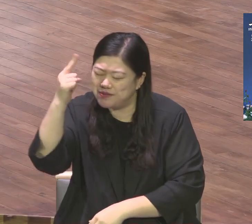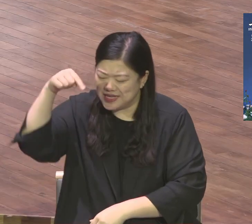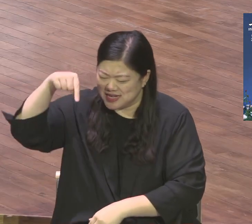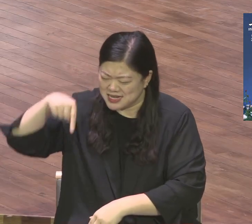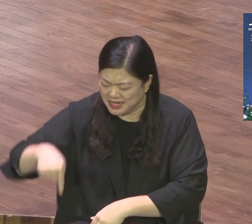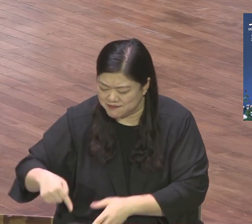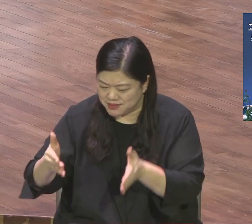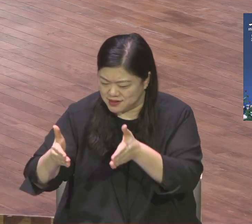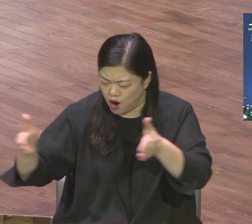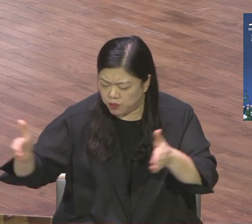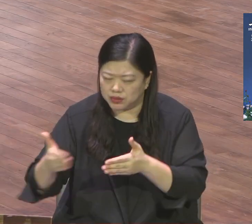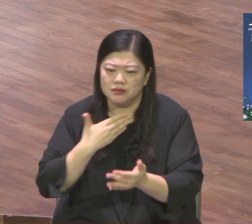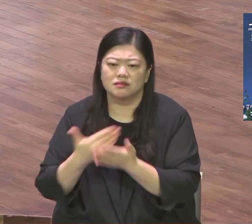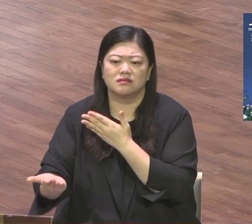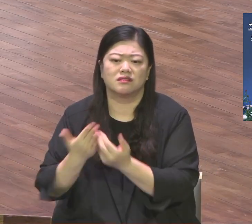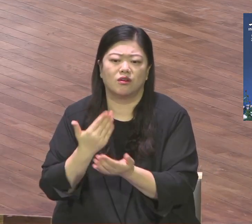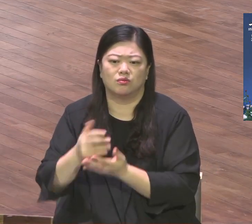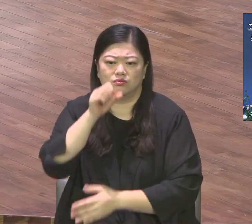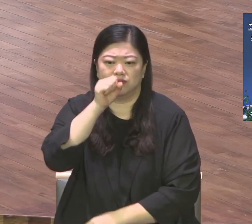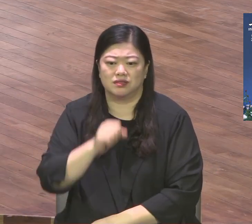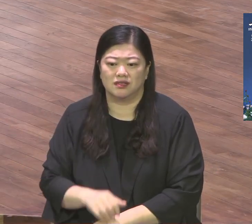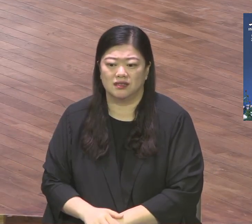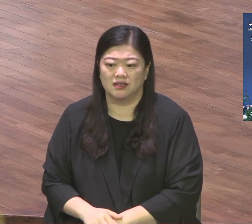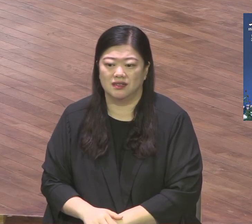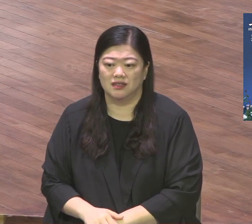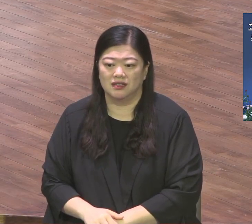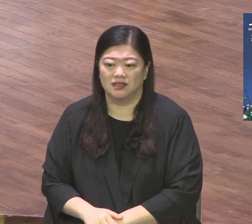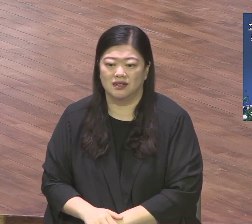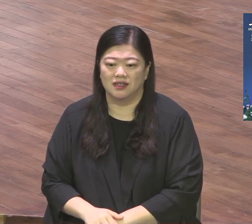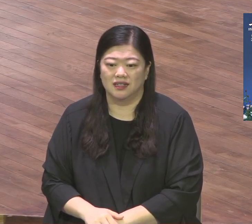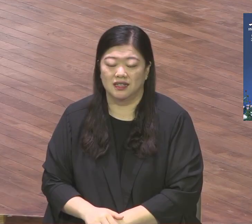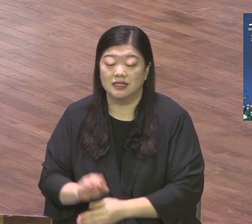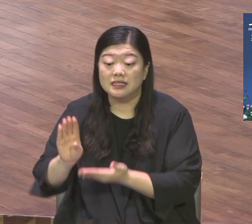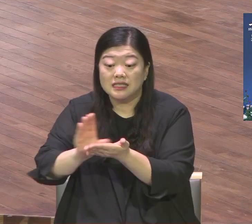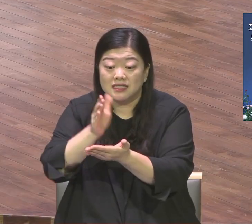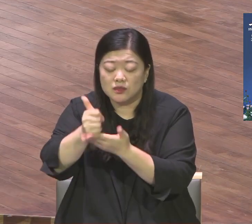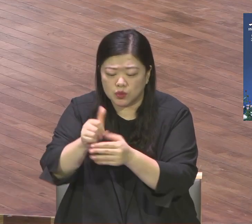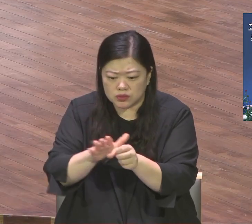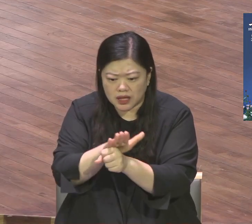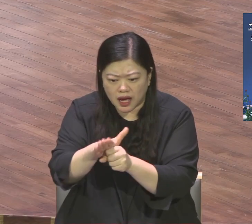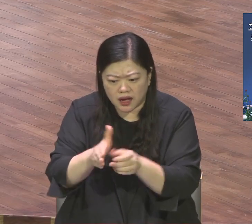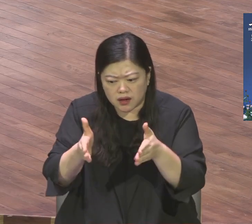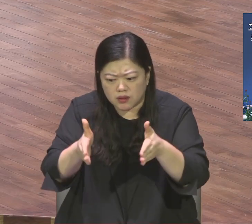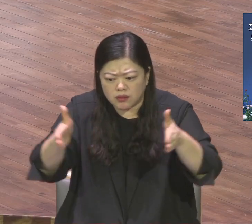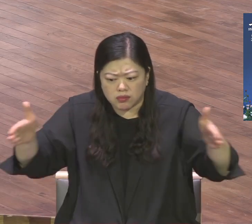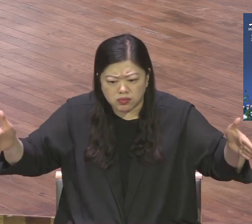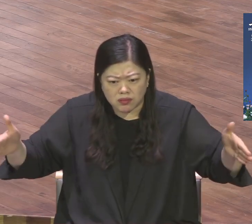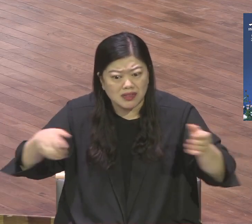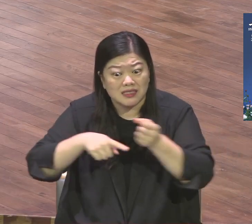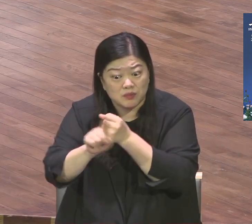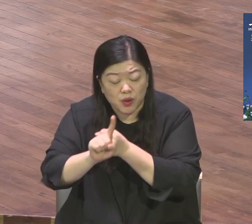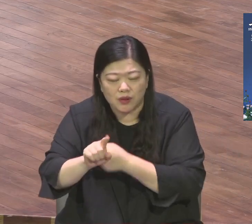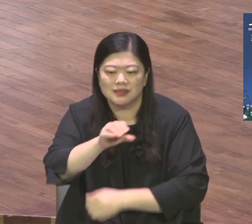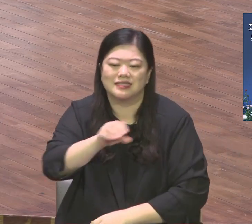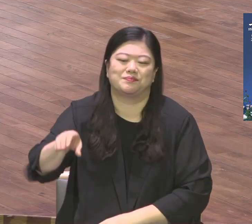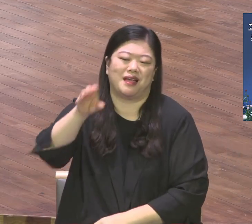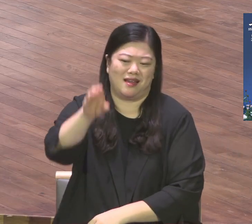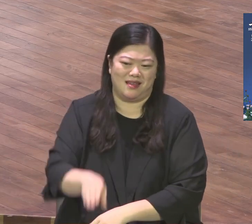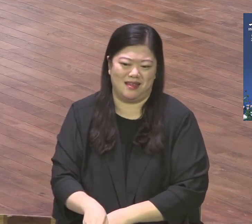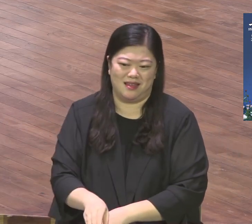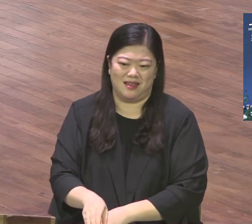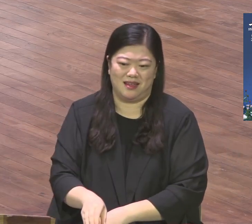체험할 수 있어요. 예수 그리스도의 사랑의 넓이는 뭐요? 십자가 사랑이지요. 십자가